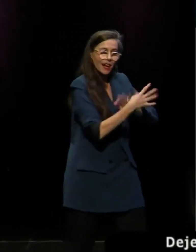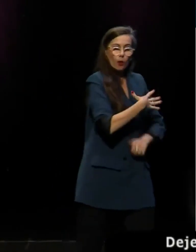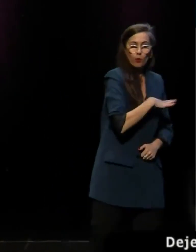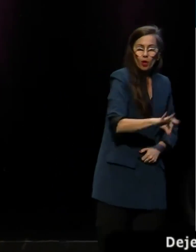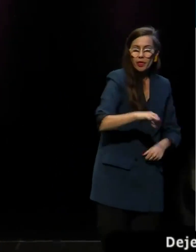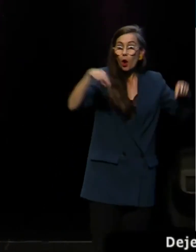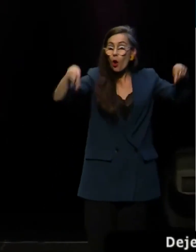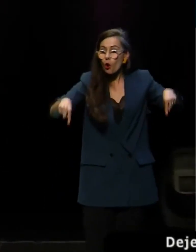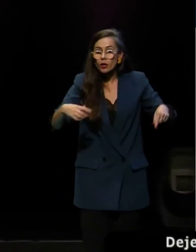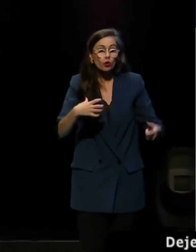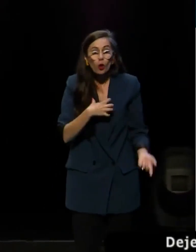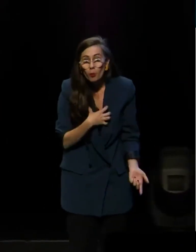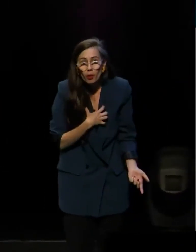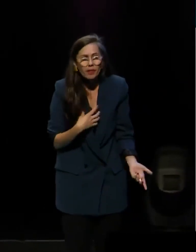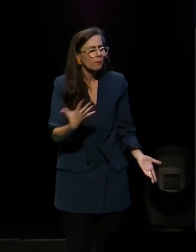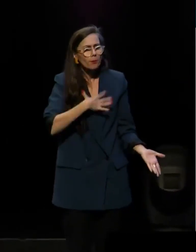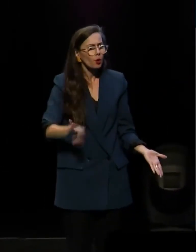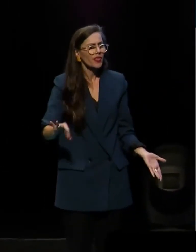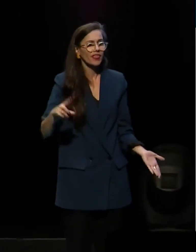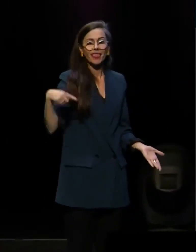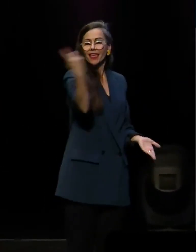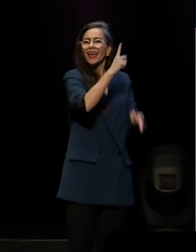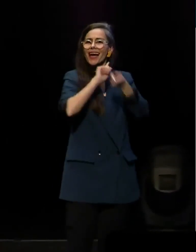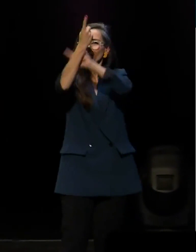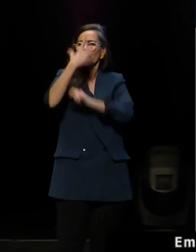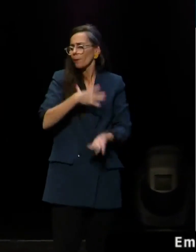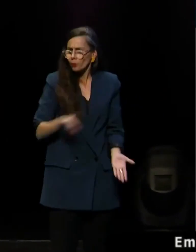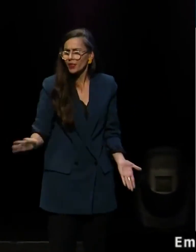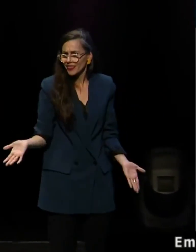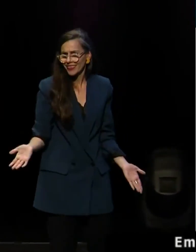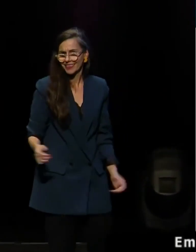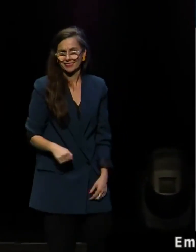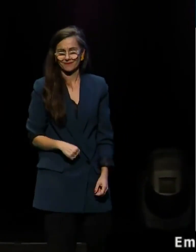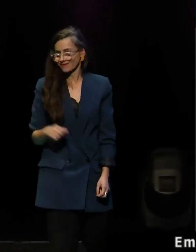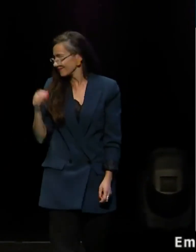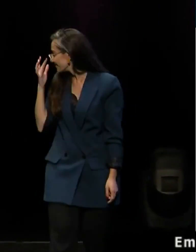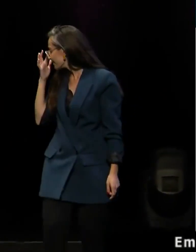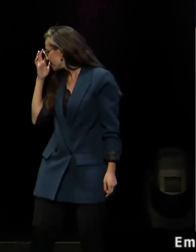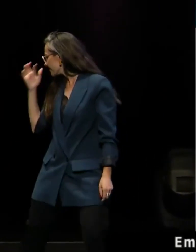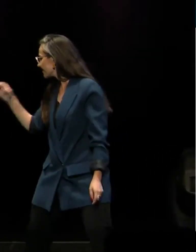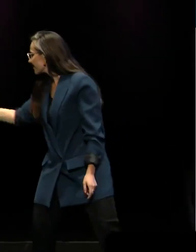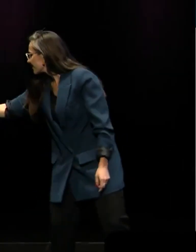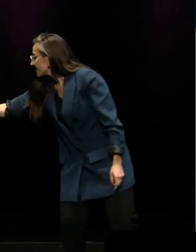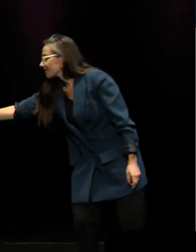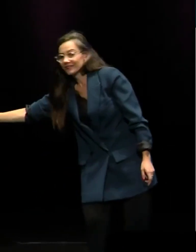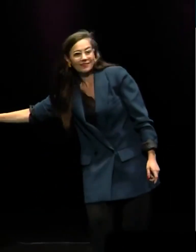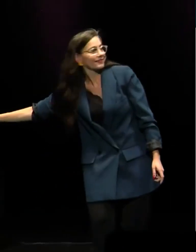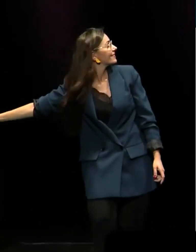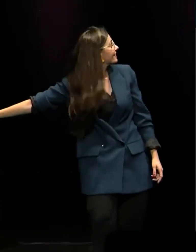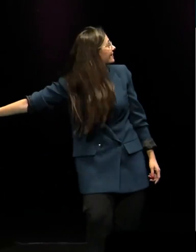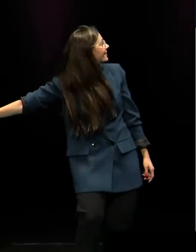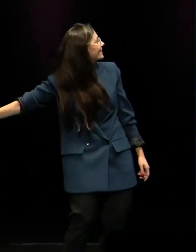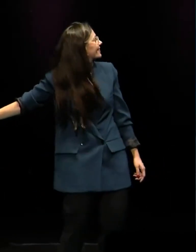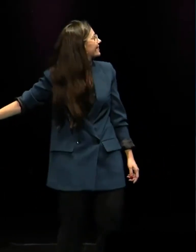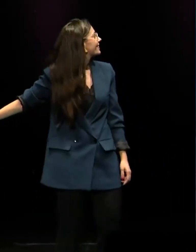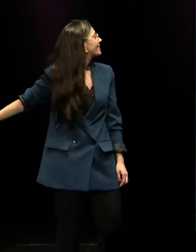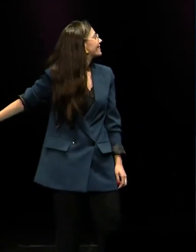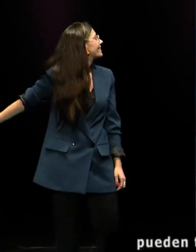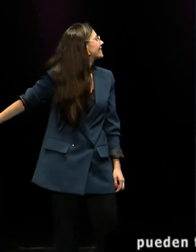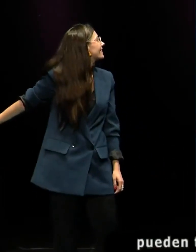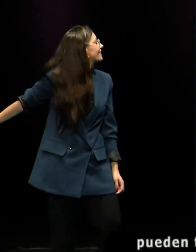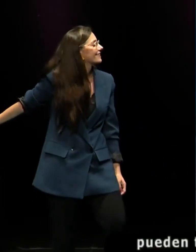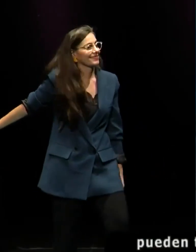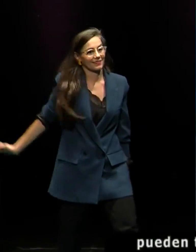poder trabajar para mejorar nuestro futuro, tomar esas decisiones políticas que necesitamos